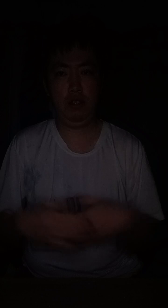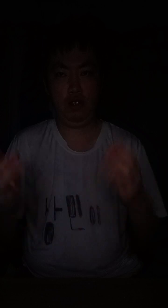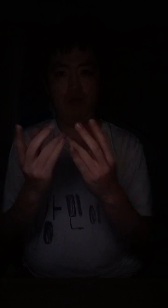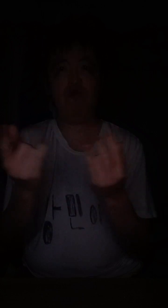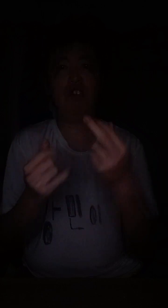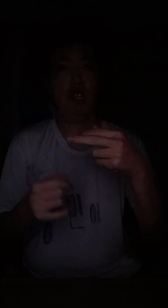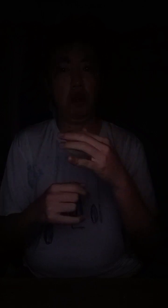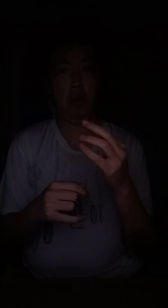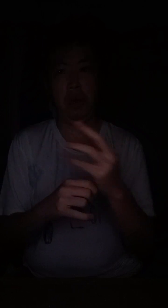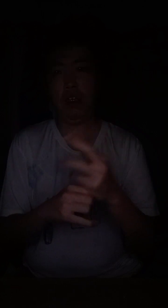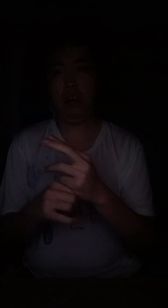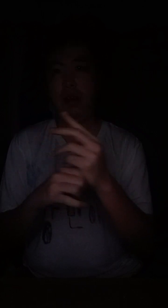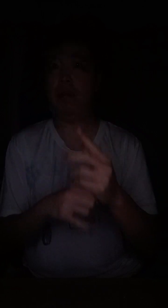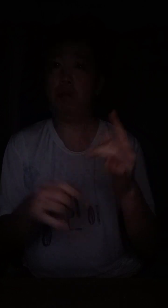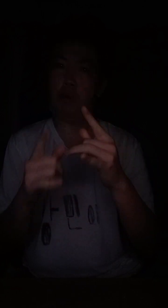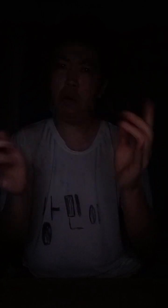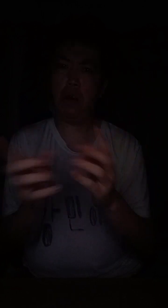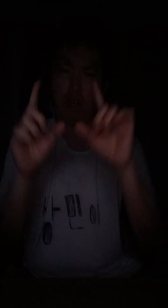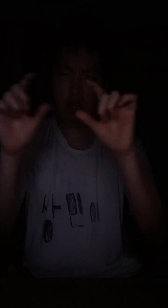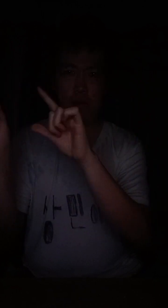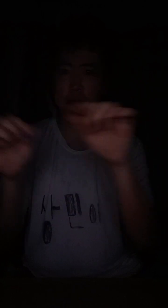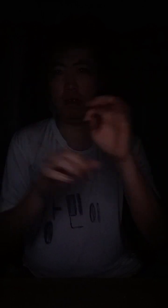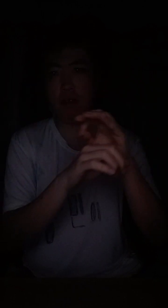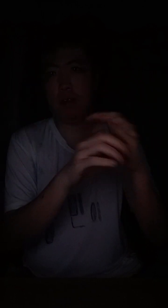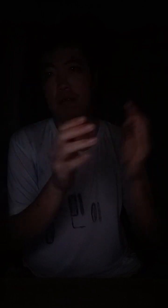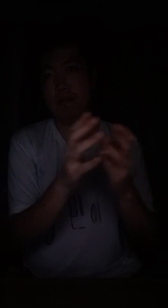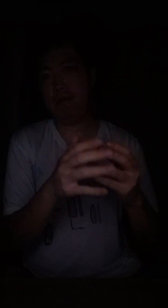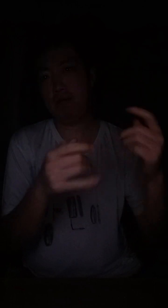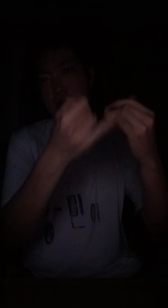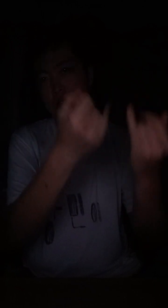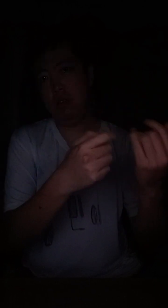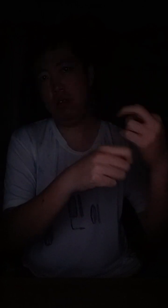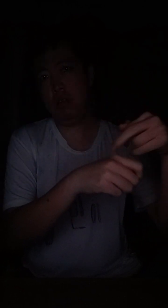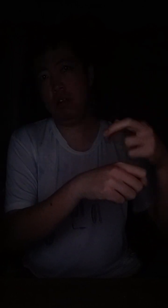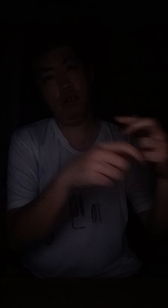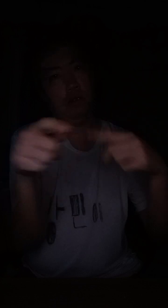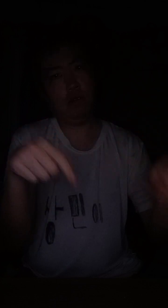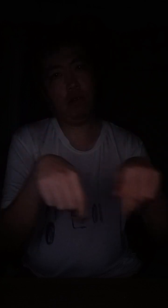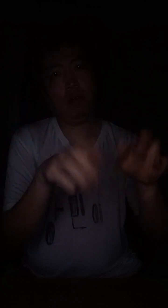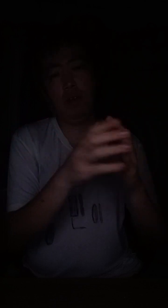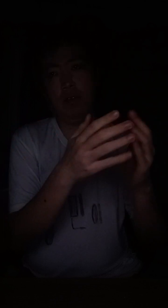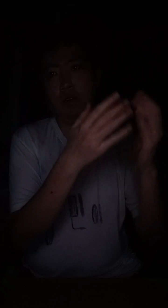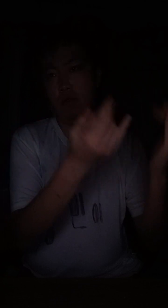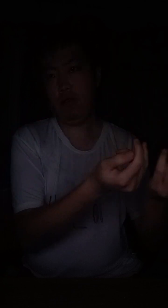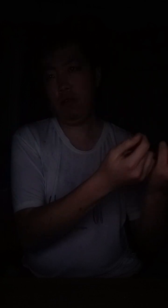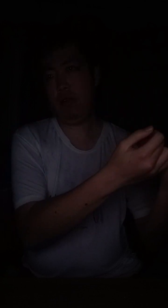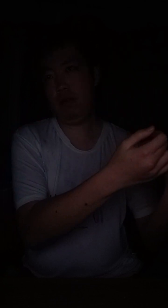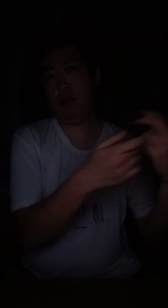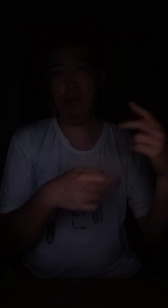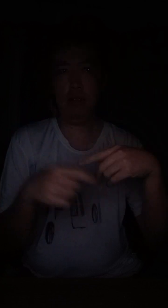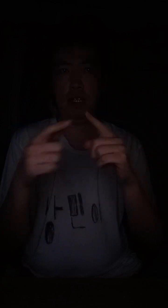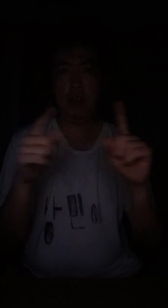최근 문재인 대통령이 몰카 범죄에 대해 여성의 삶을 파괴하는 악성 범죄라고 지적할 만큼 그 피해가